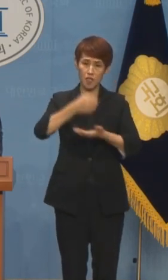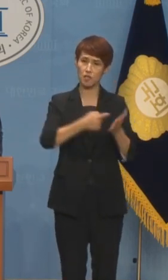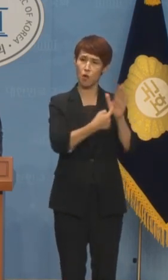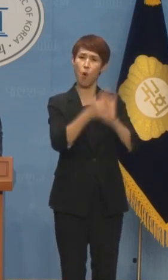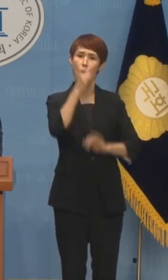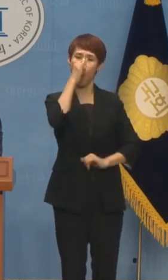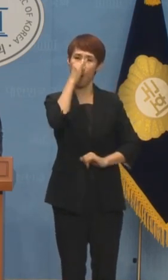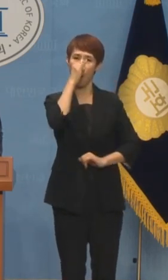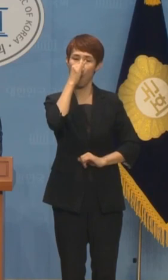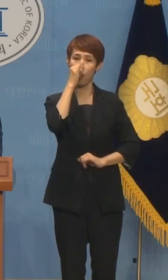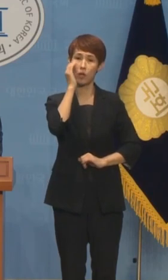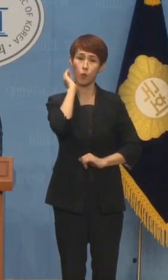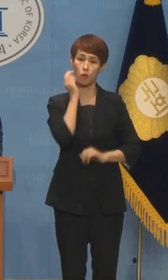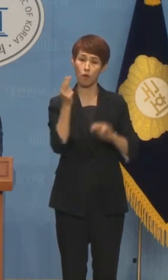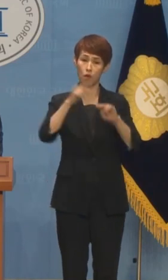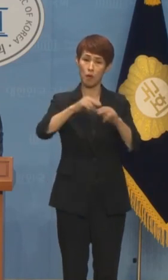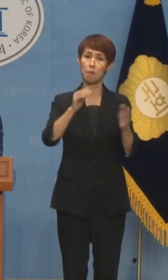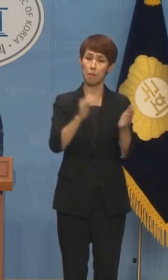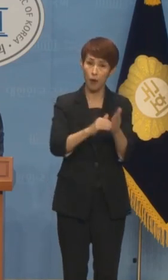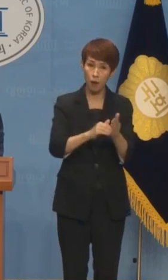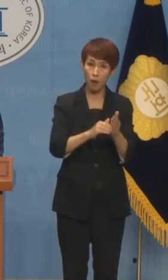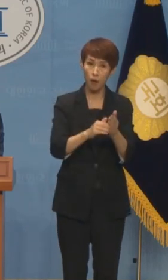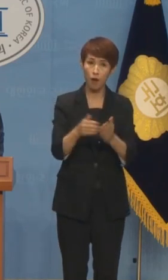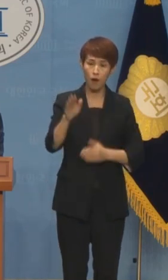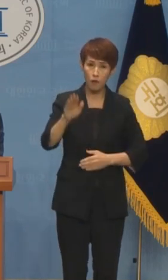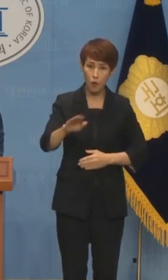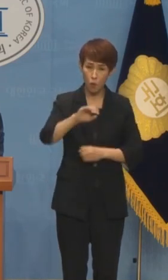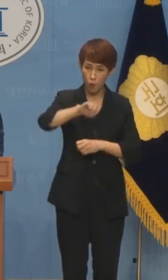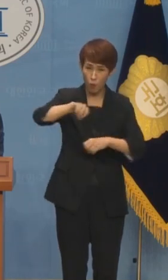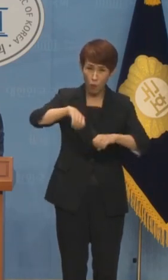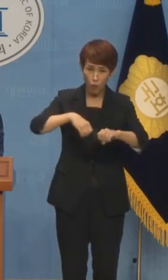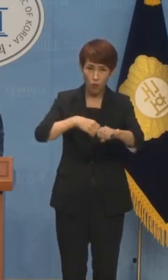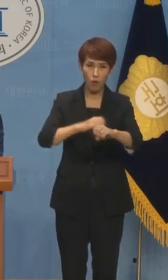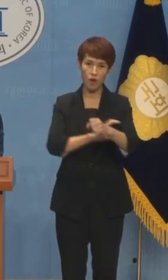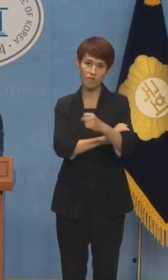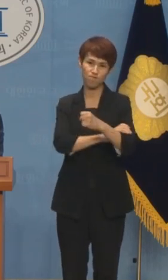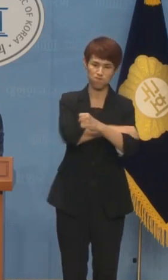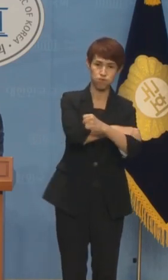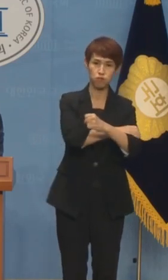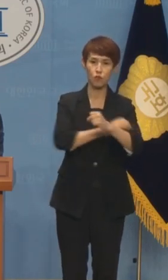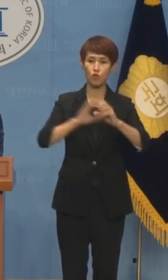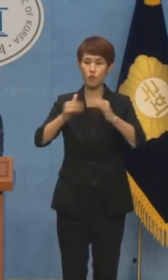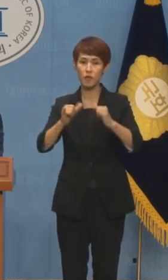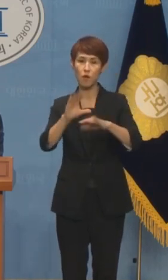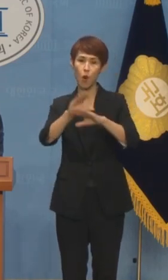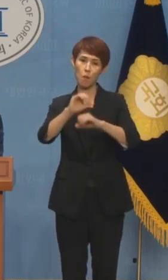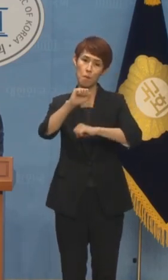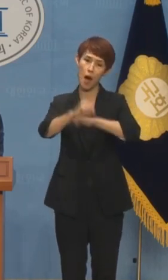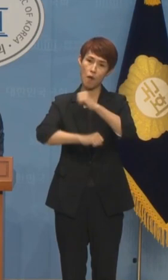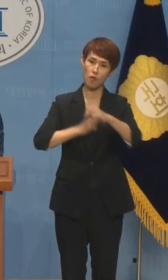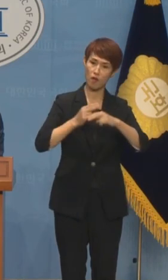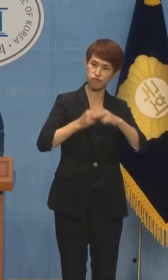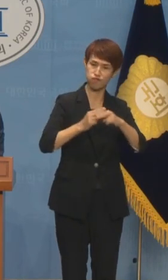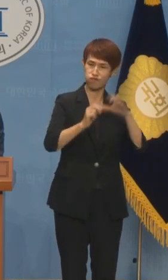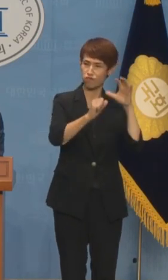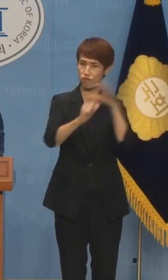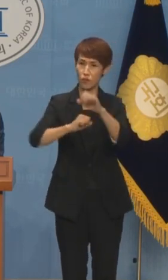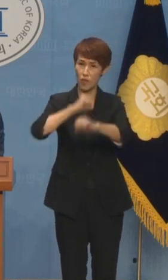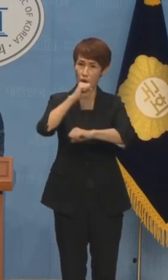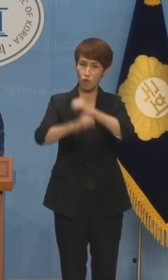내세우며 취임한 윤석열 대통령은 거꾸로 권력이 국민과 언론을 제멋대로 탄압할